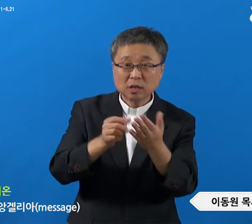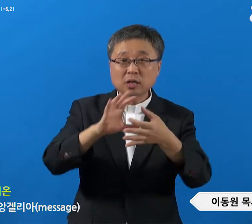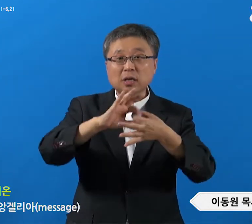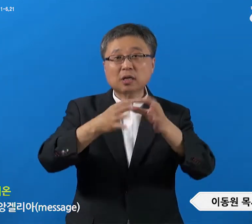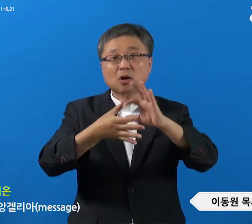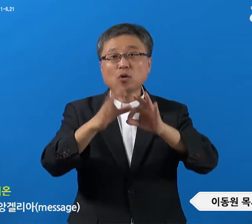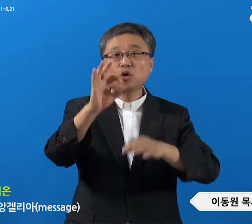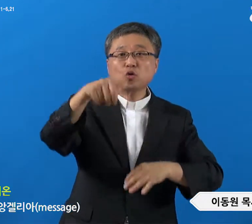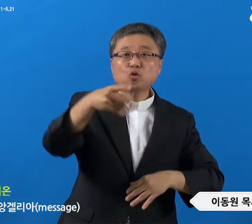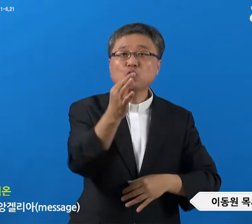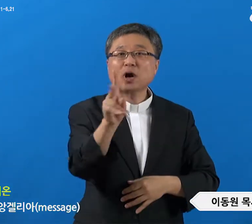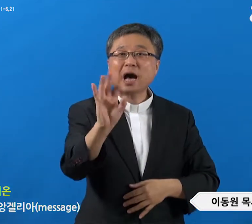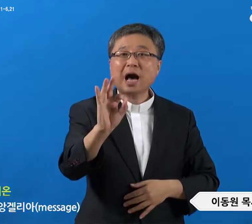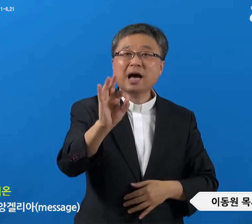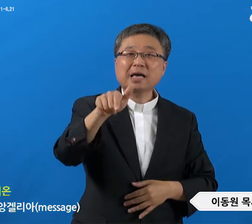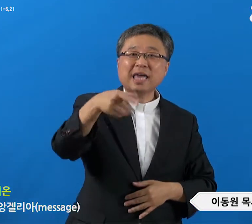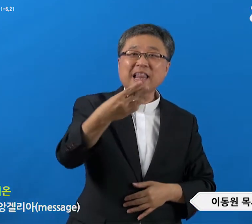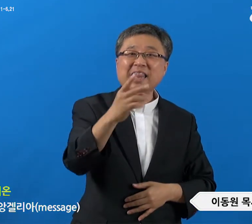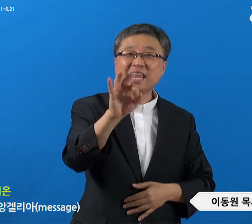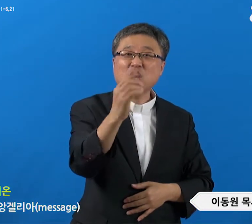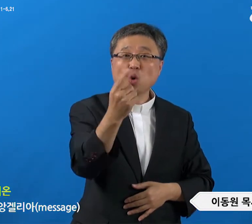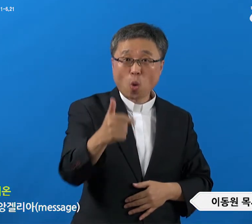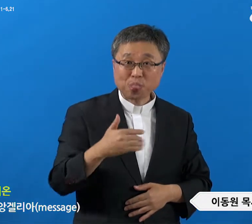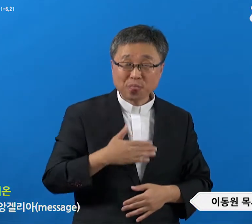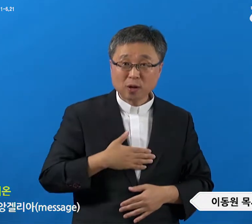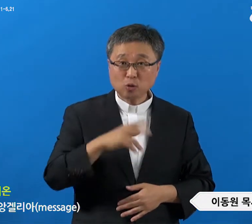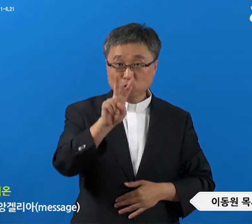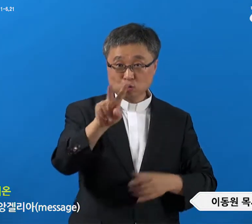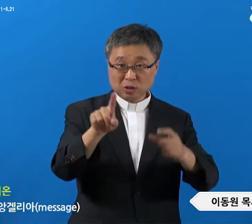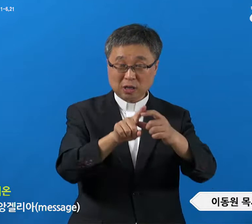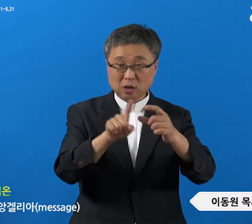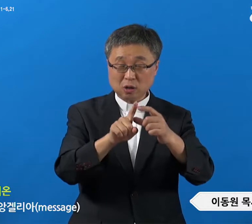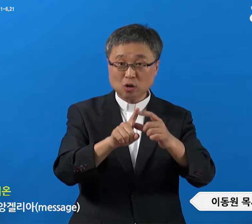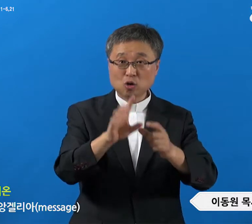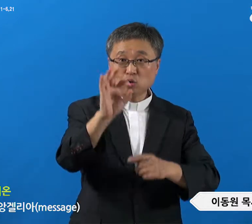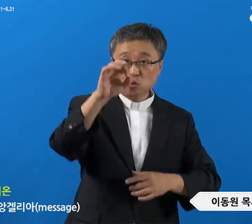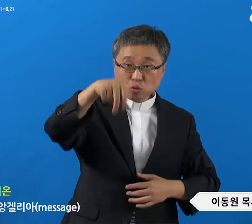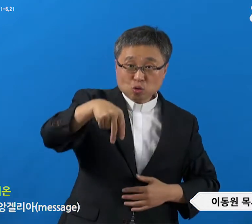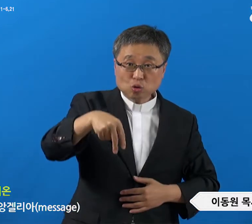복음은 유앙겔리온 두 단어의 합성어예요. 유는 그것이라는 뜻입니다.